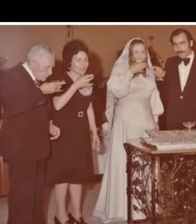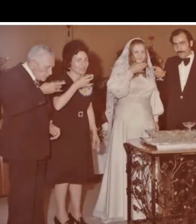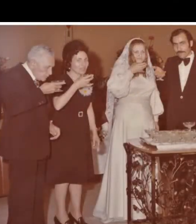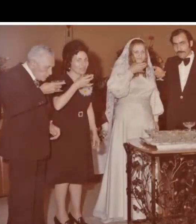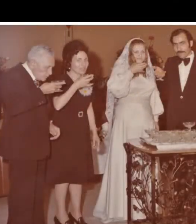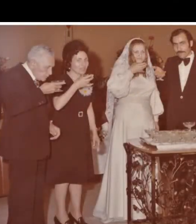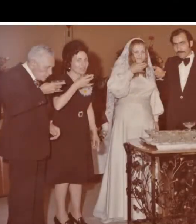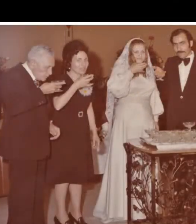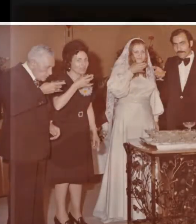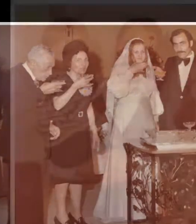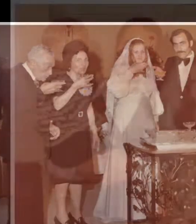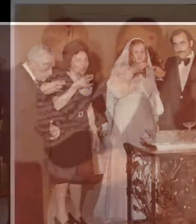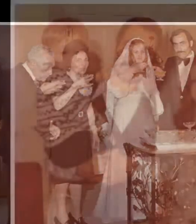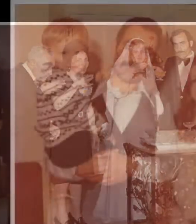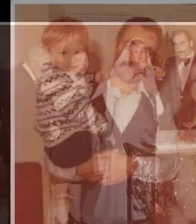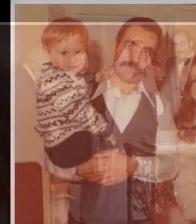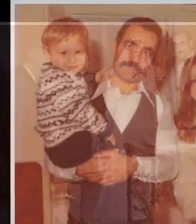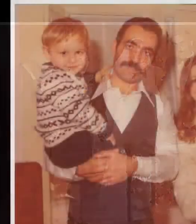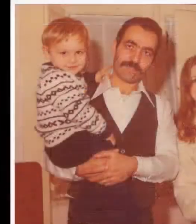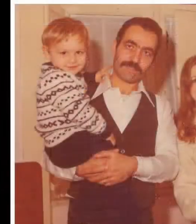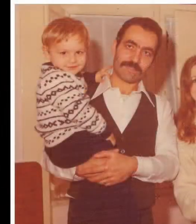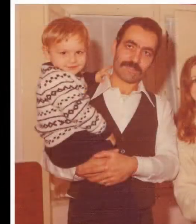lo vedrai